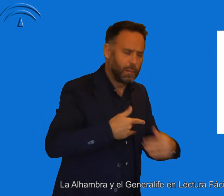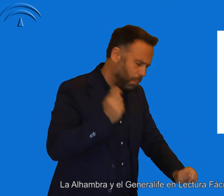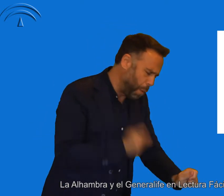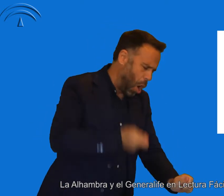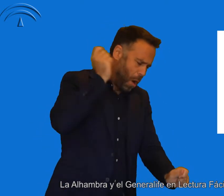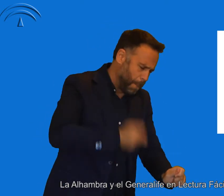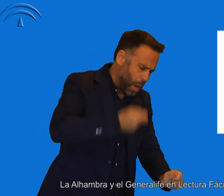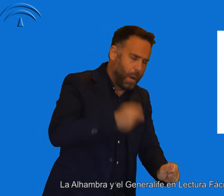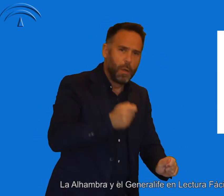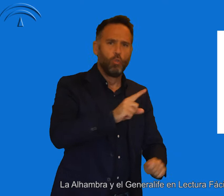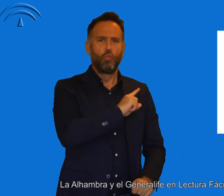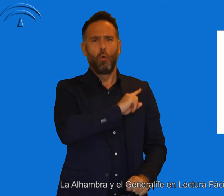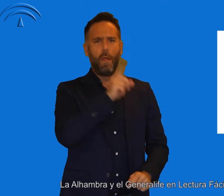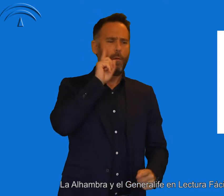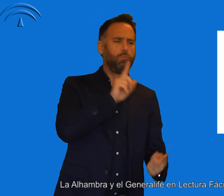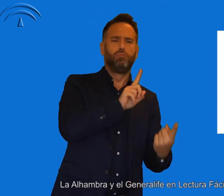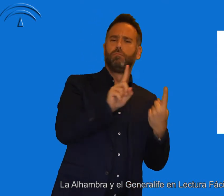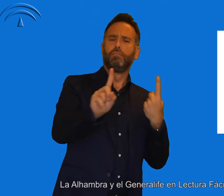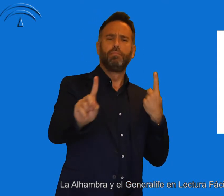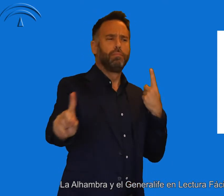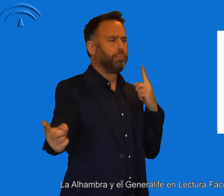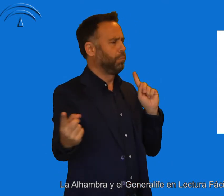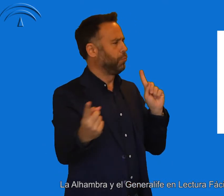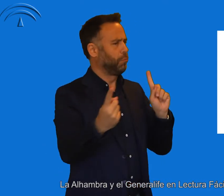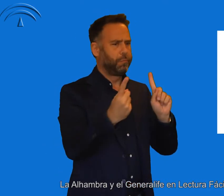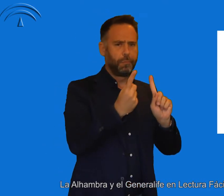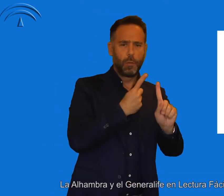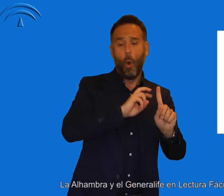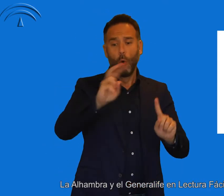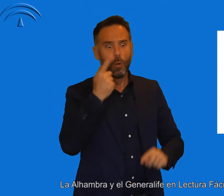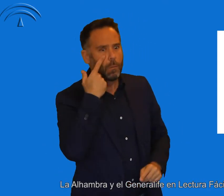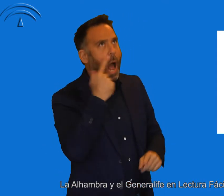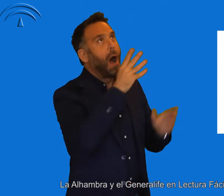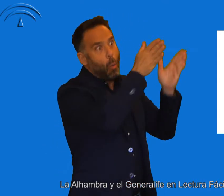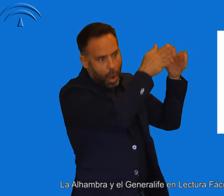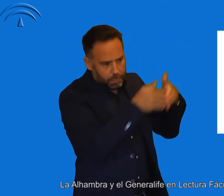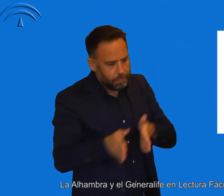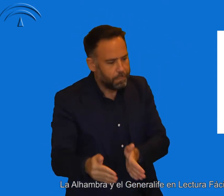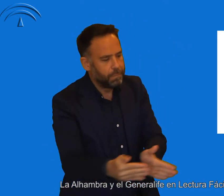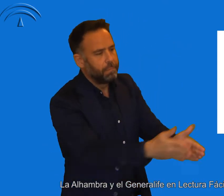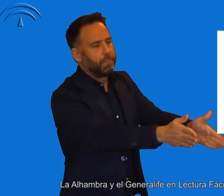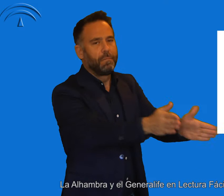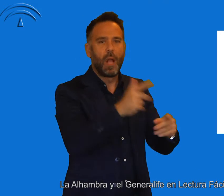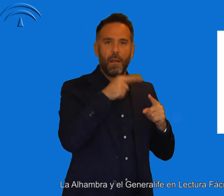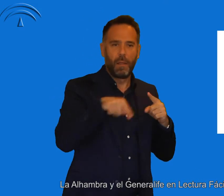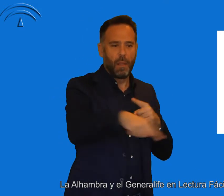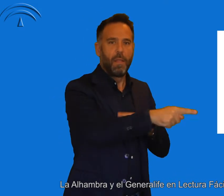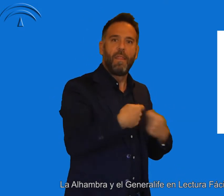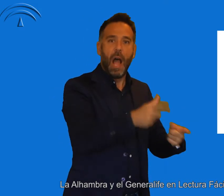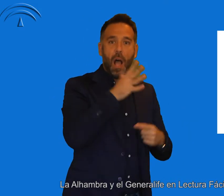de sus talleres. Unos soldados a caballo atraviesan la calle, otros vigilan la entrada del agua desde lo